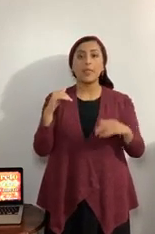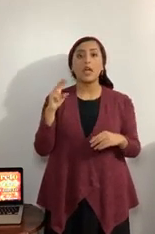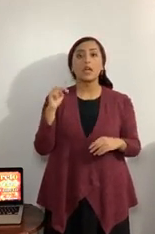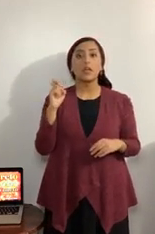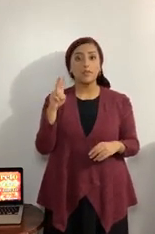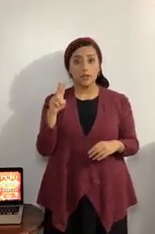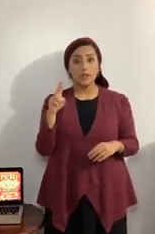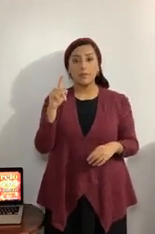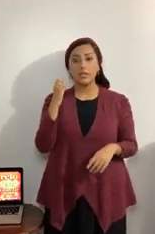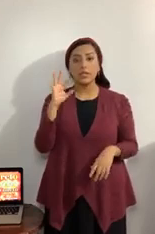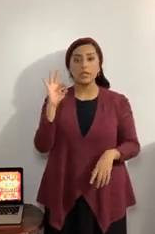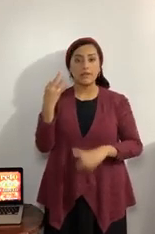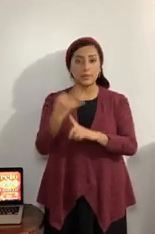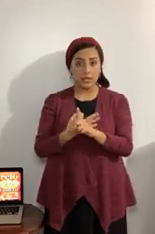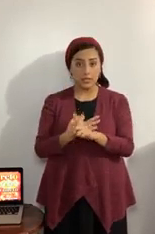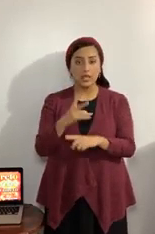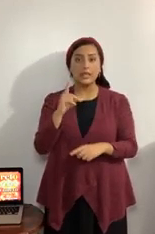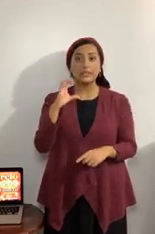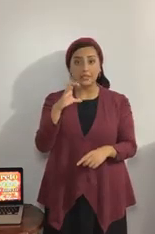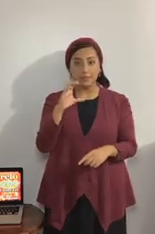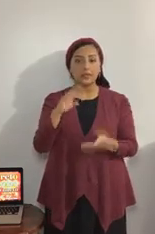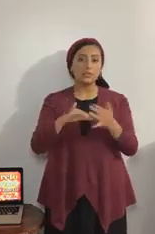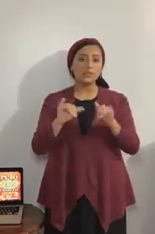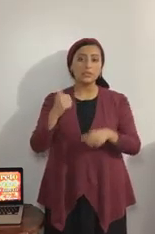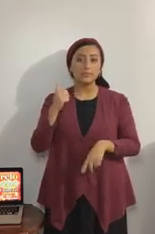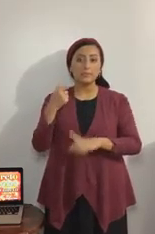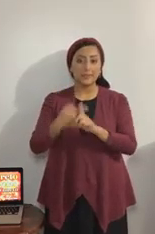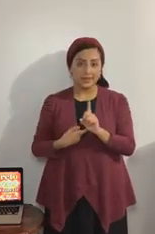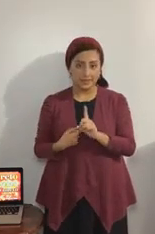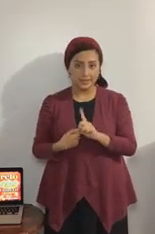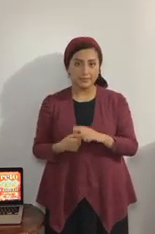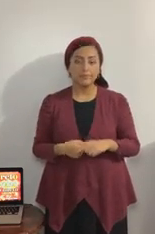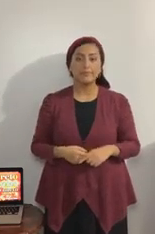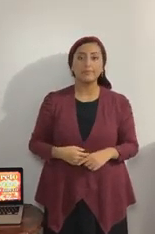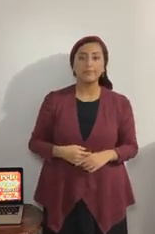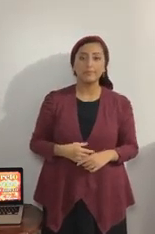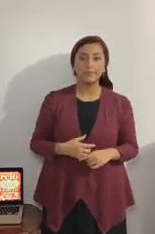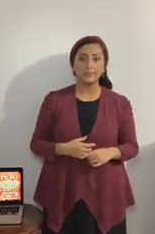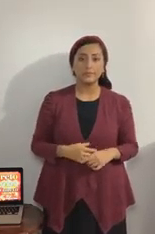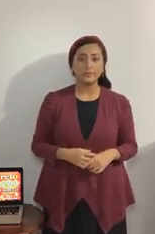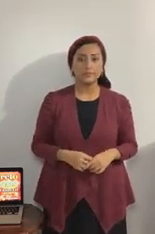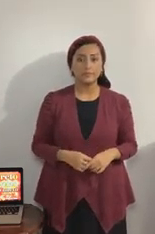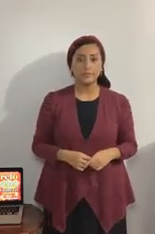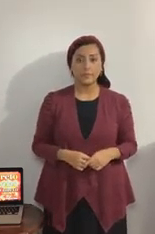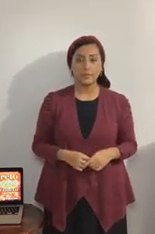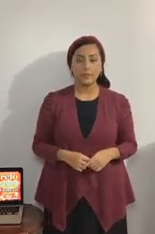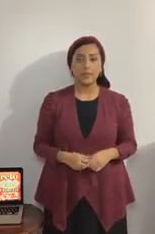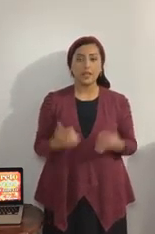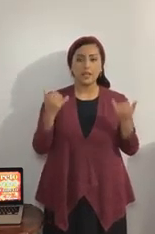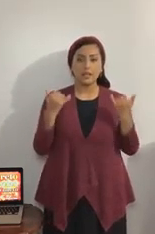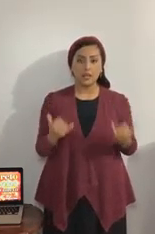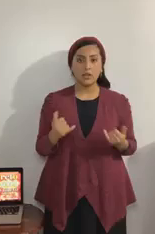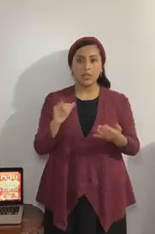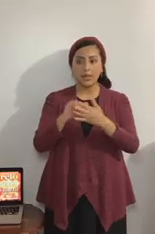noven, en latín 9, y diciembre, decem, en latín quiere decir 10. Ahora, esos son los meses y los